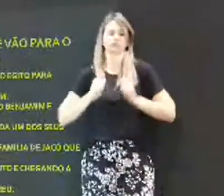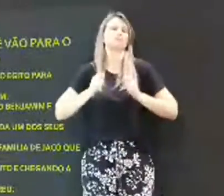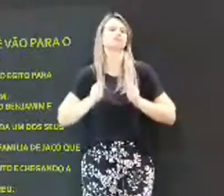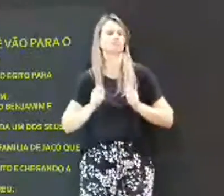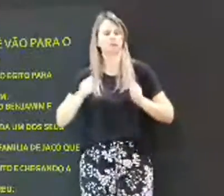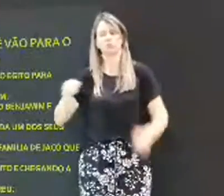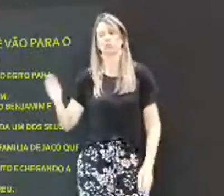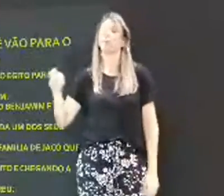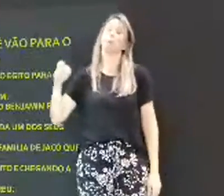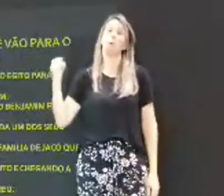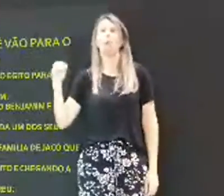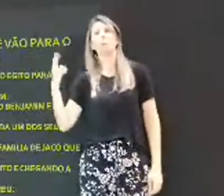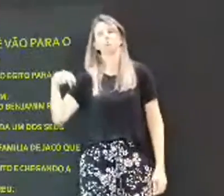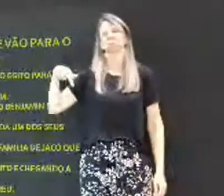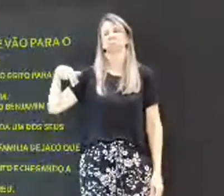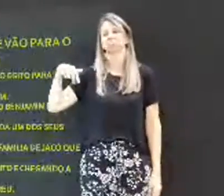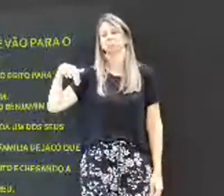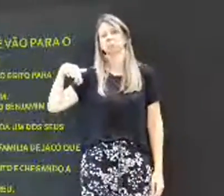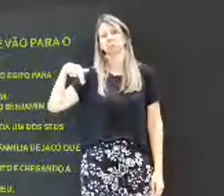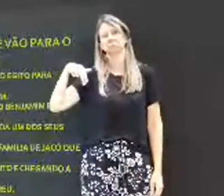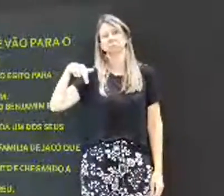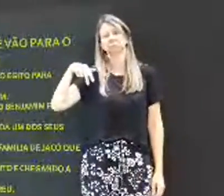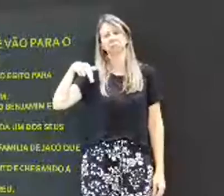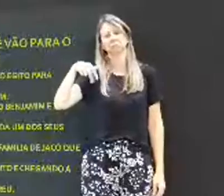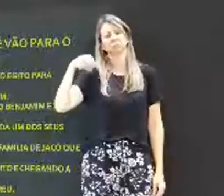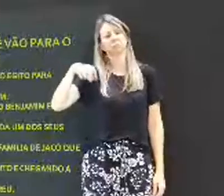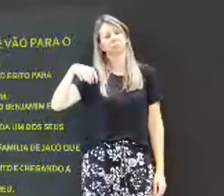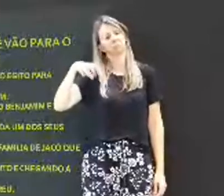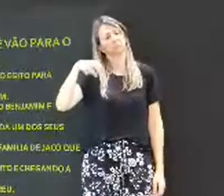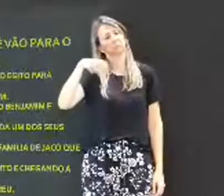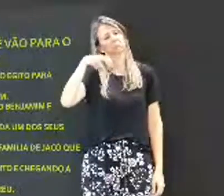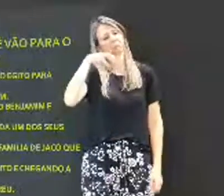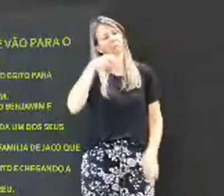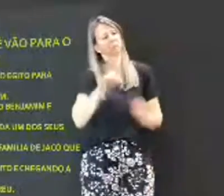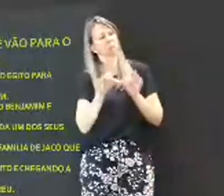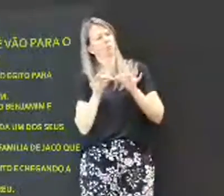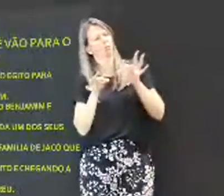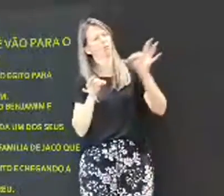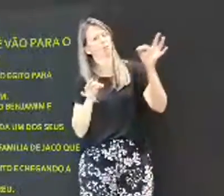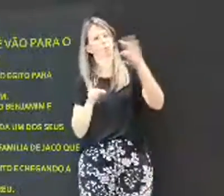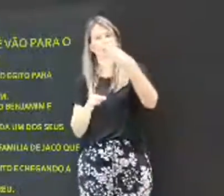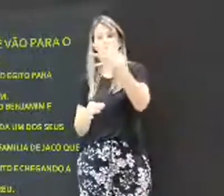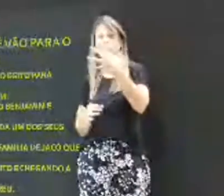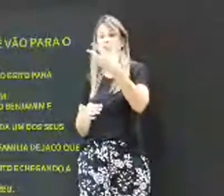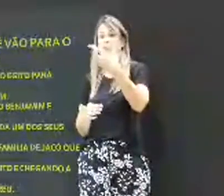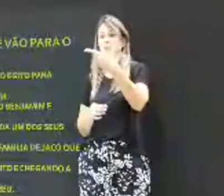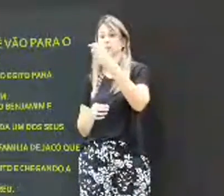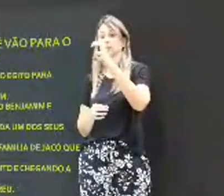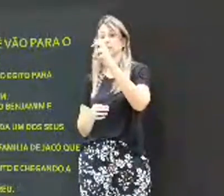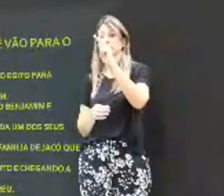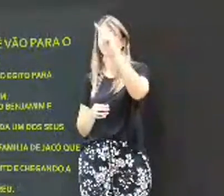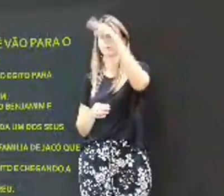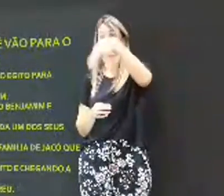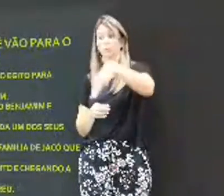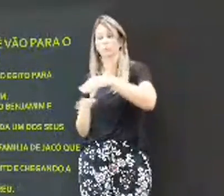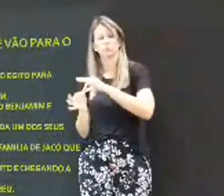para lá. Alguns iam caminhando, a distância era longa, mas alguns iam caminhando, né? Veja, 425 quilômetros,